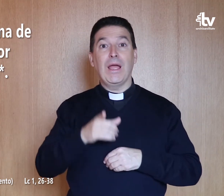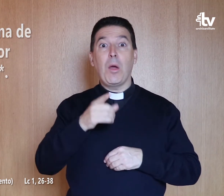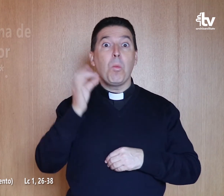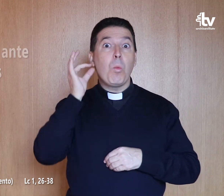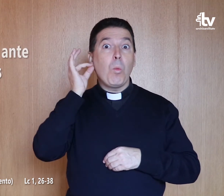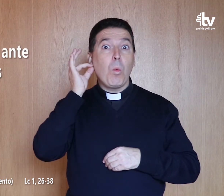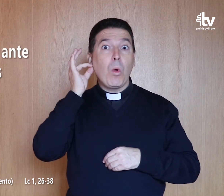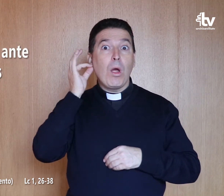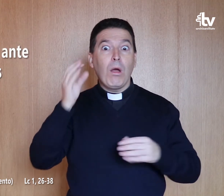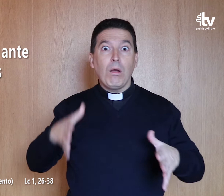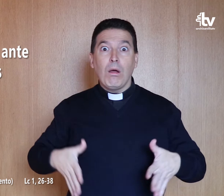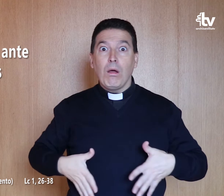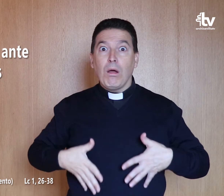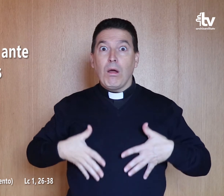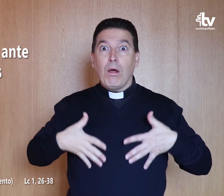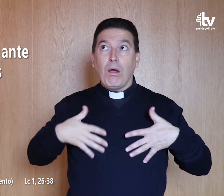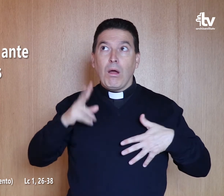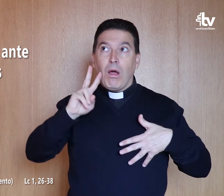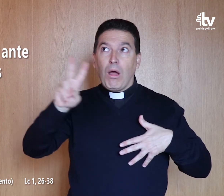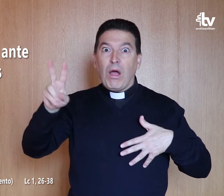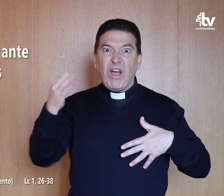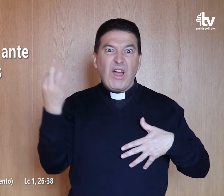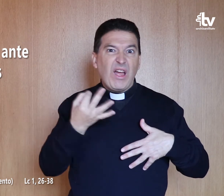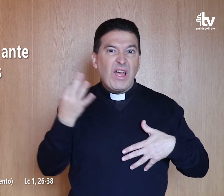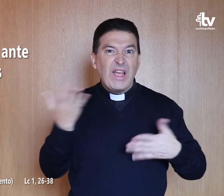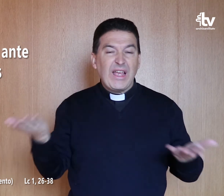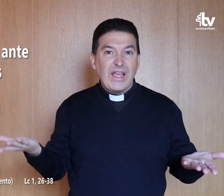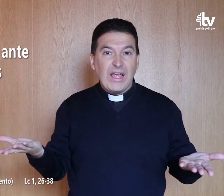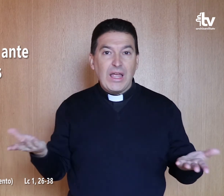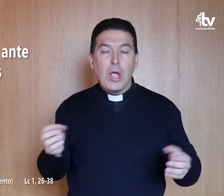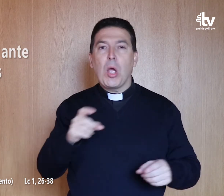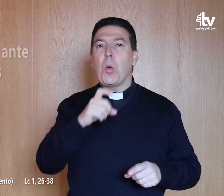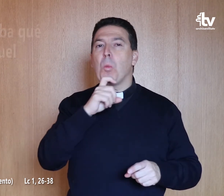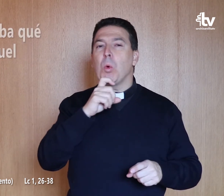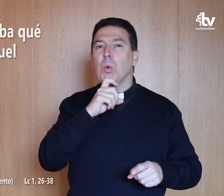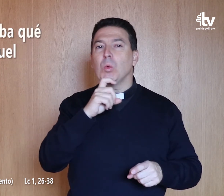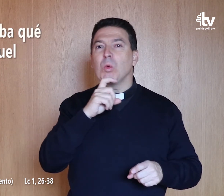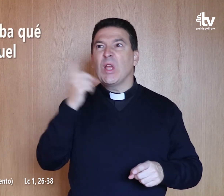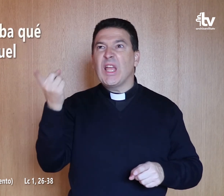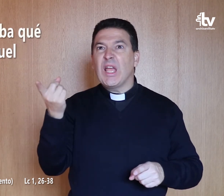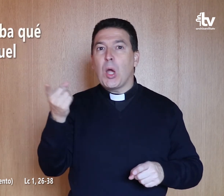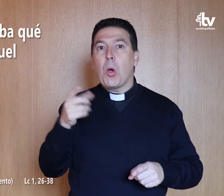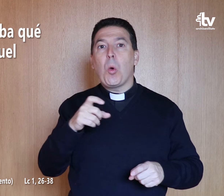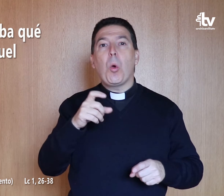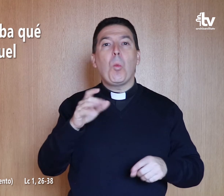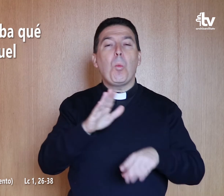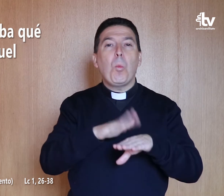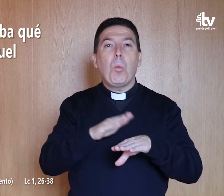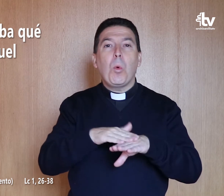Ella se turbó grandemente ante estas palabras y se preguntaba qué saludo